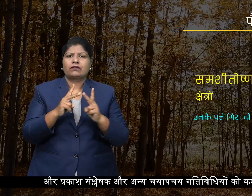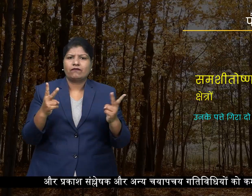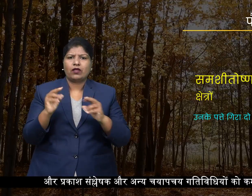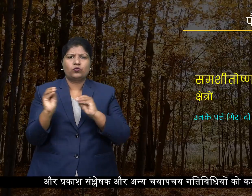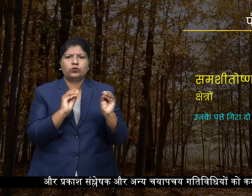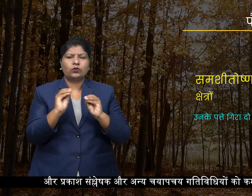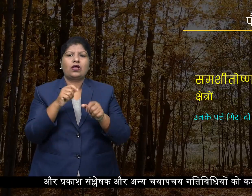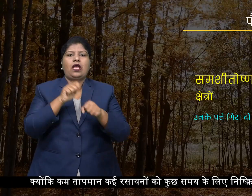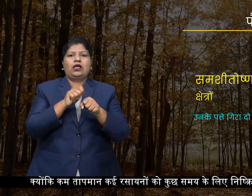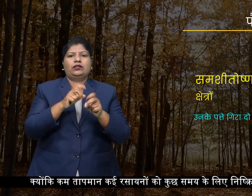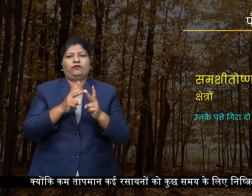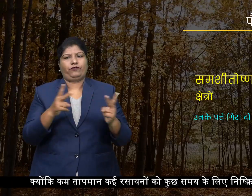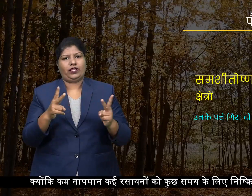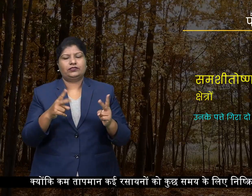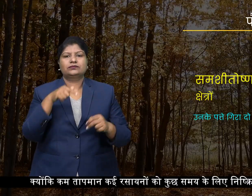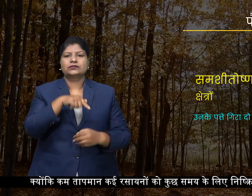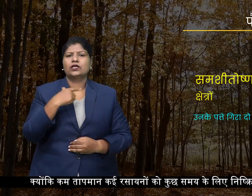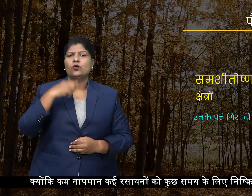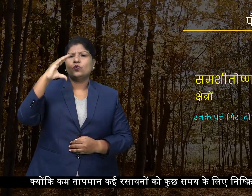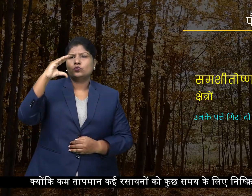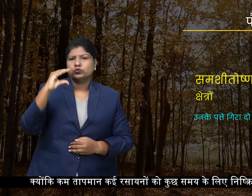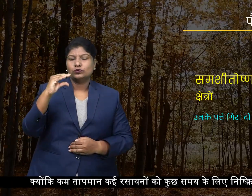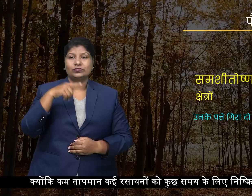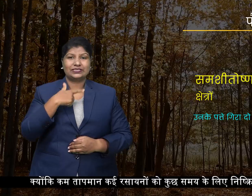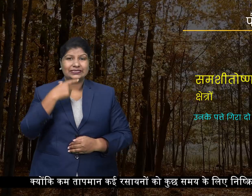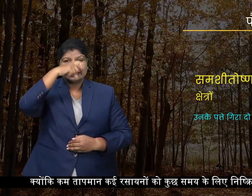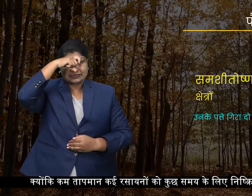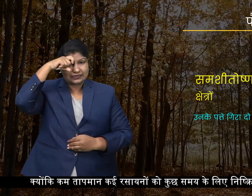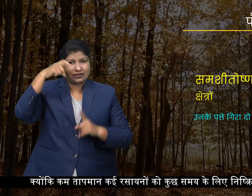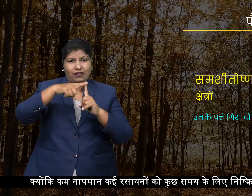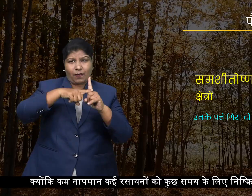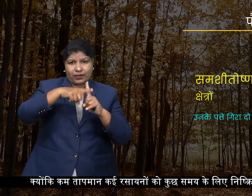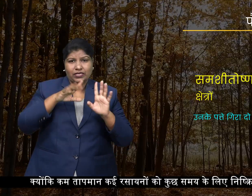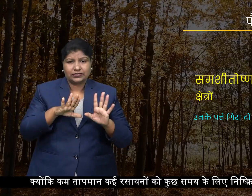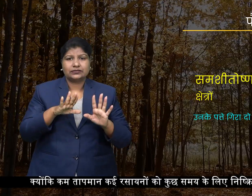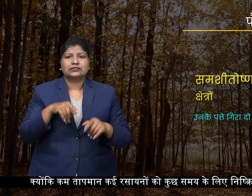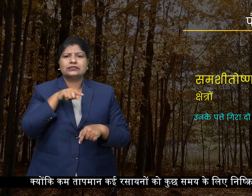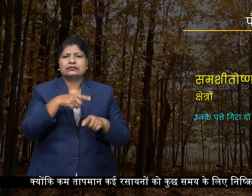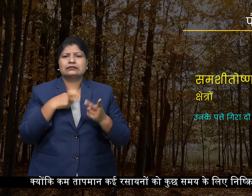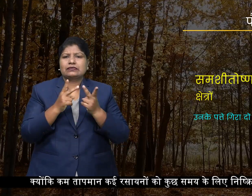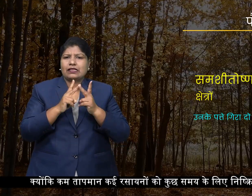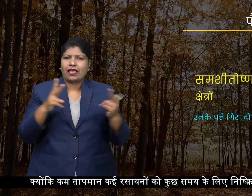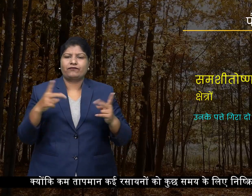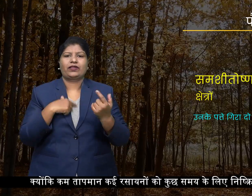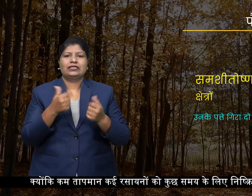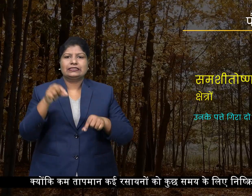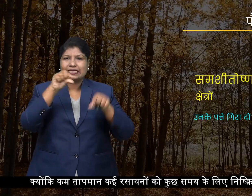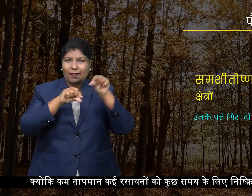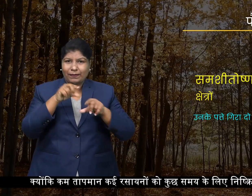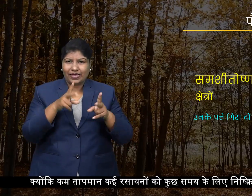है, क्योंकि कम तापमान कई रसायनों को कुछ समय के लिए निष्क्रिय कर देता